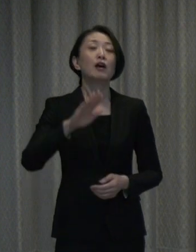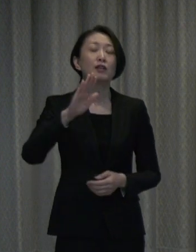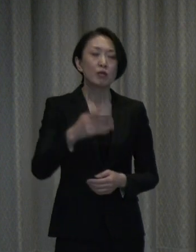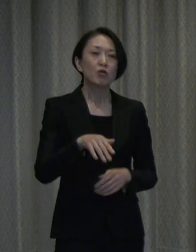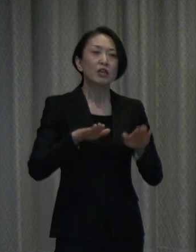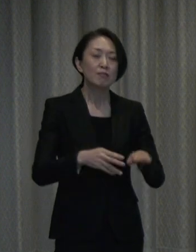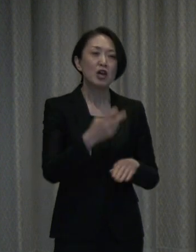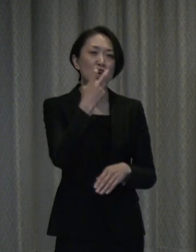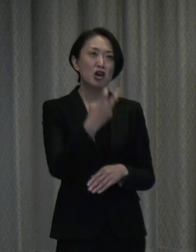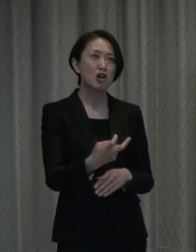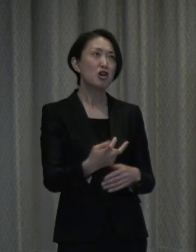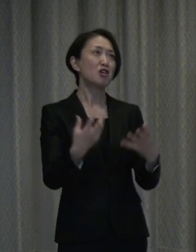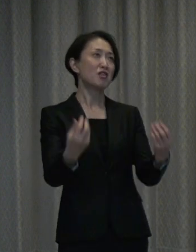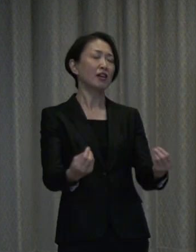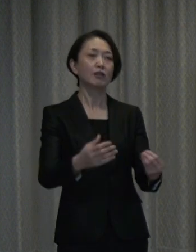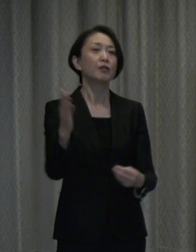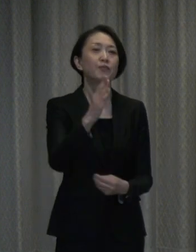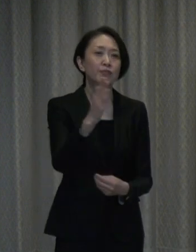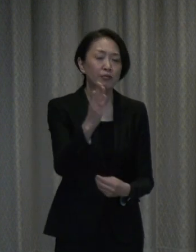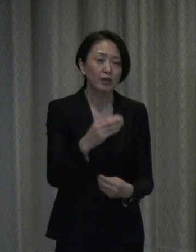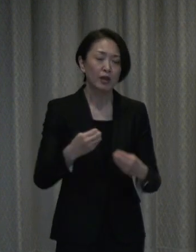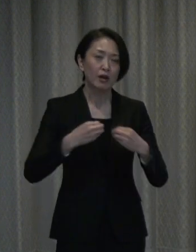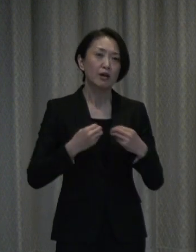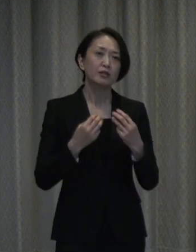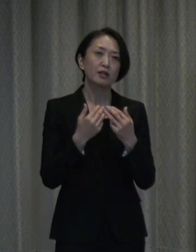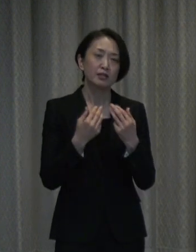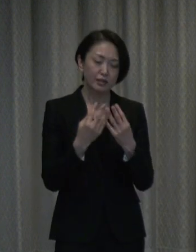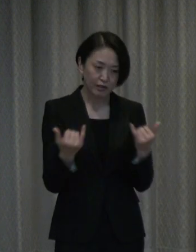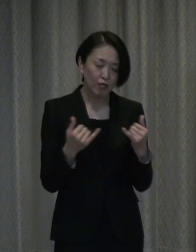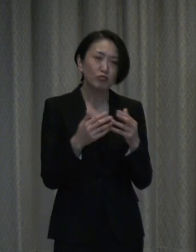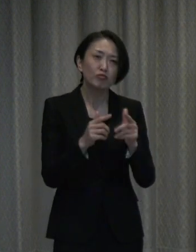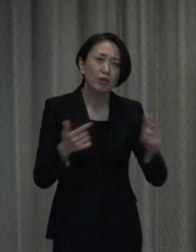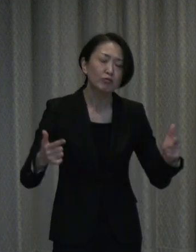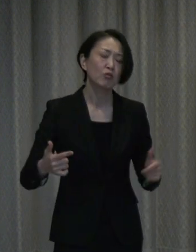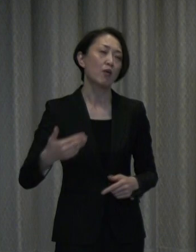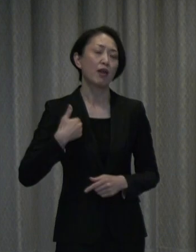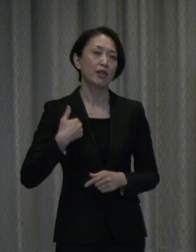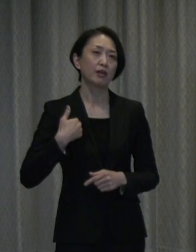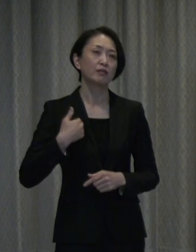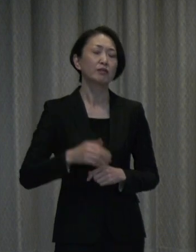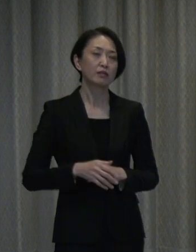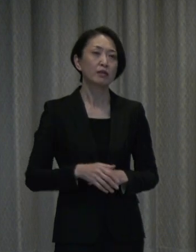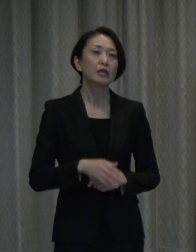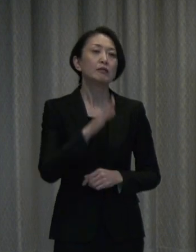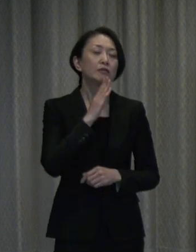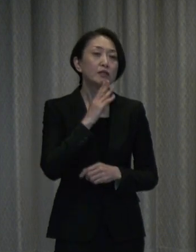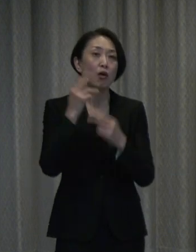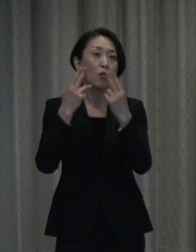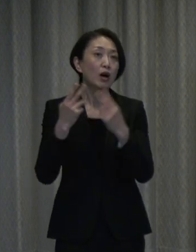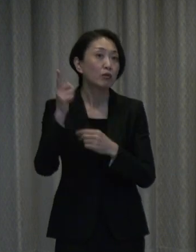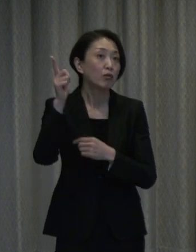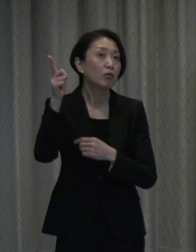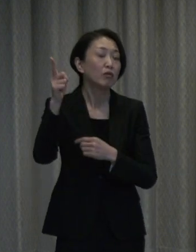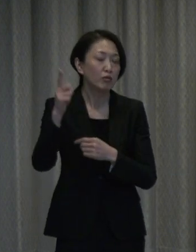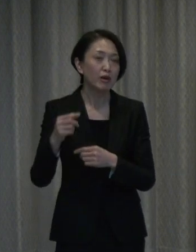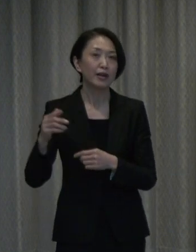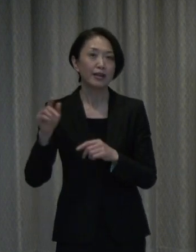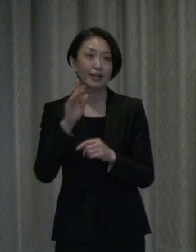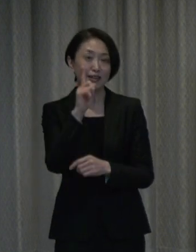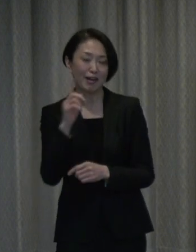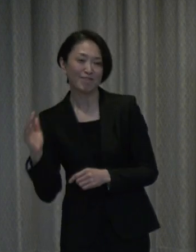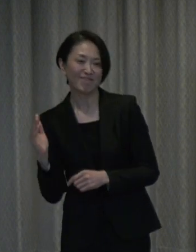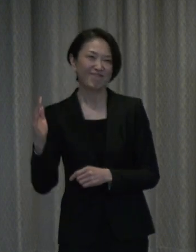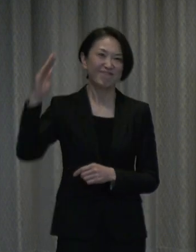を入れますとまた一気に患者が増えてしまう可能性があります。実際北海道では一時流行が終わ